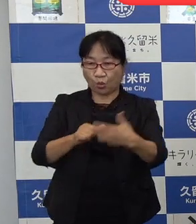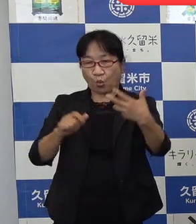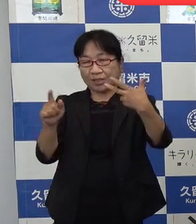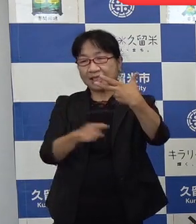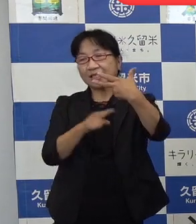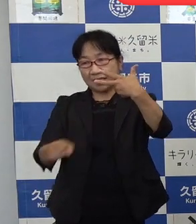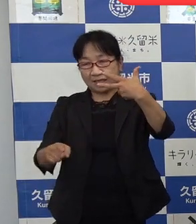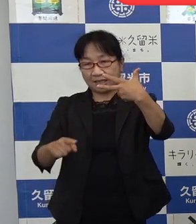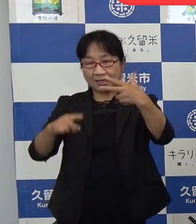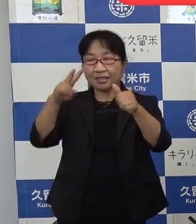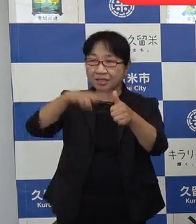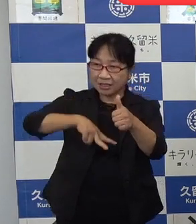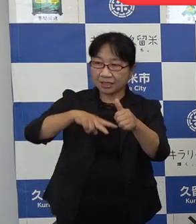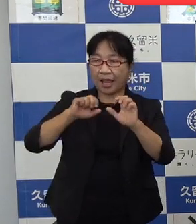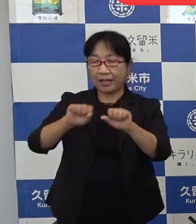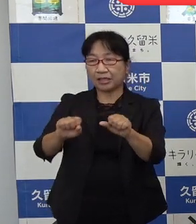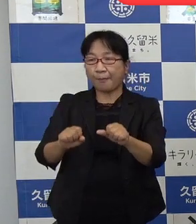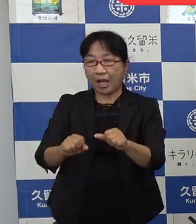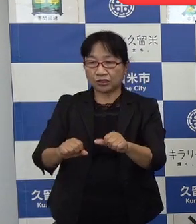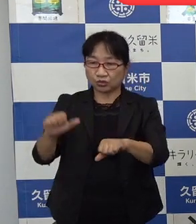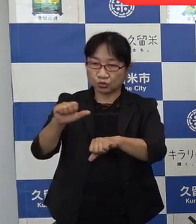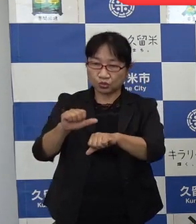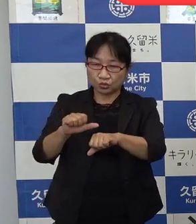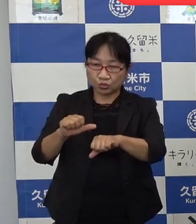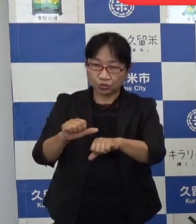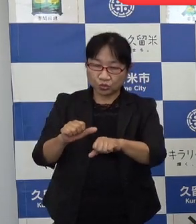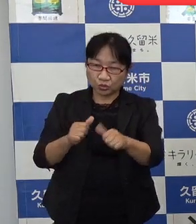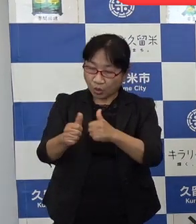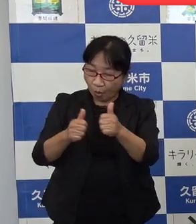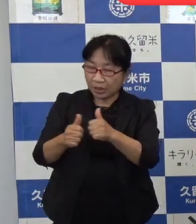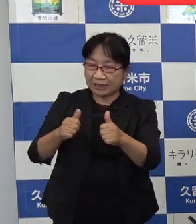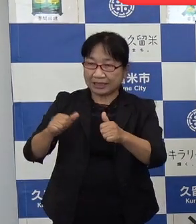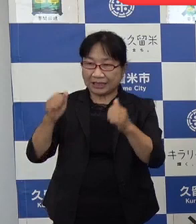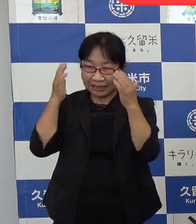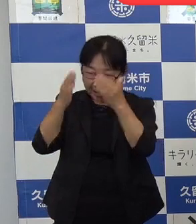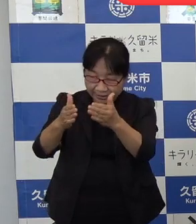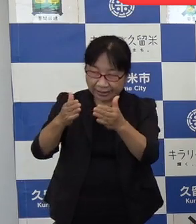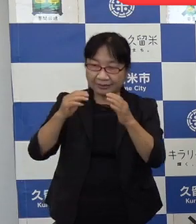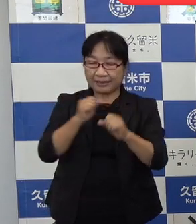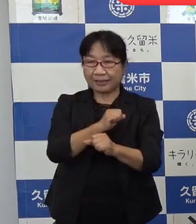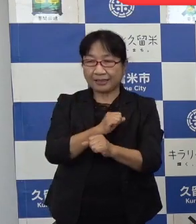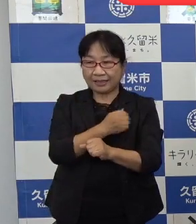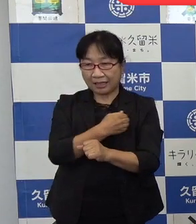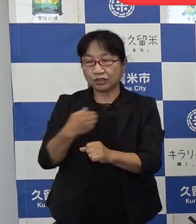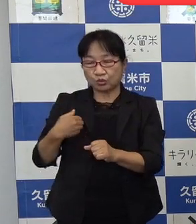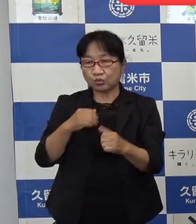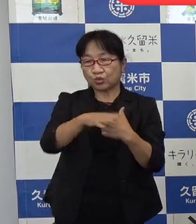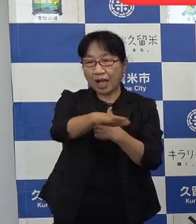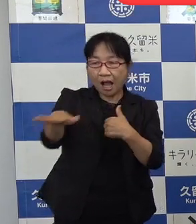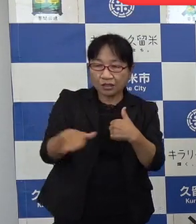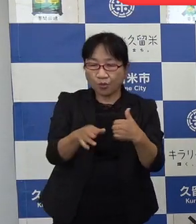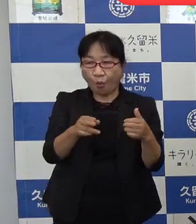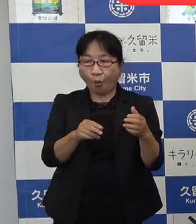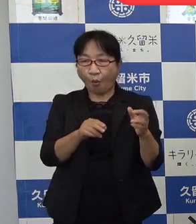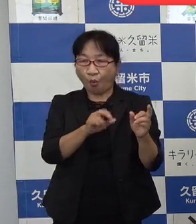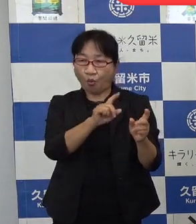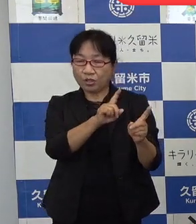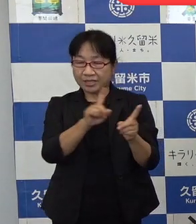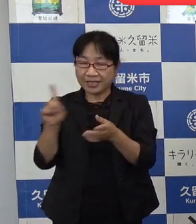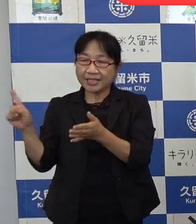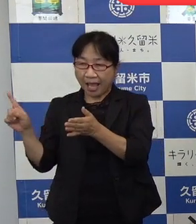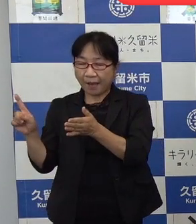。競技に専念できる、環境整備を図るためのこれは支援です。競技